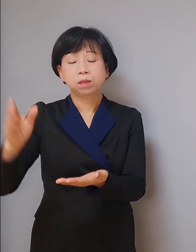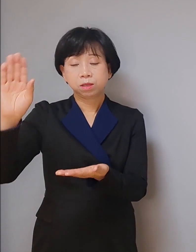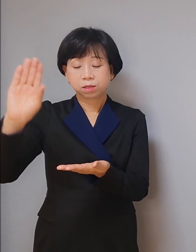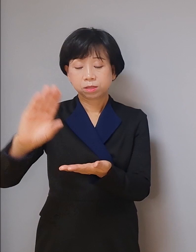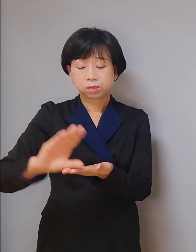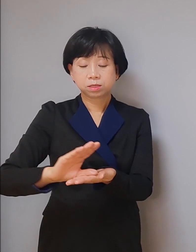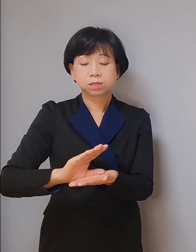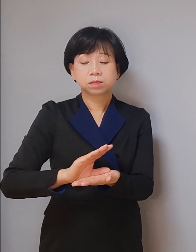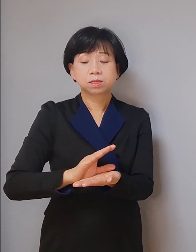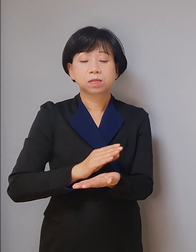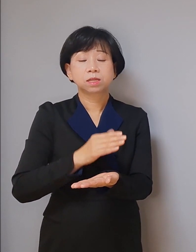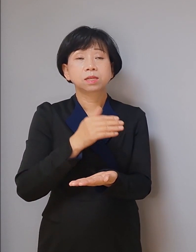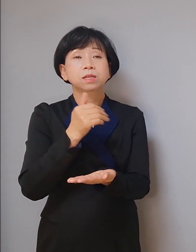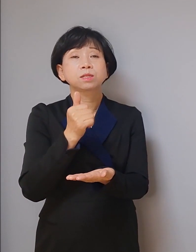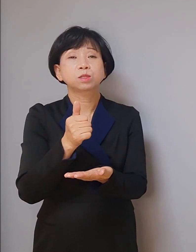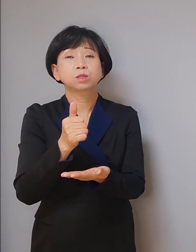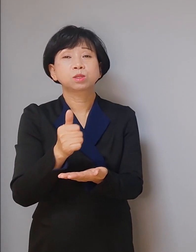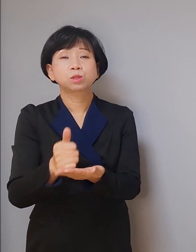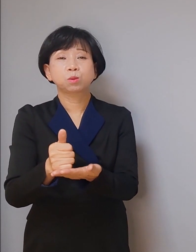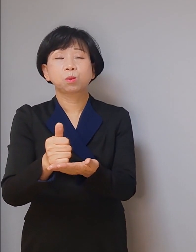받으소서.